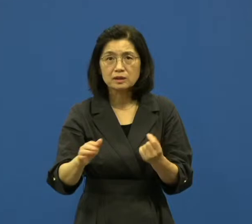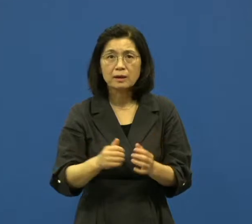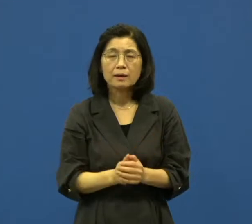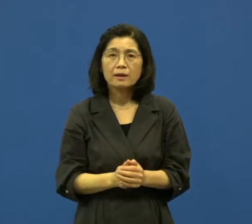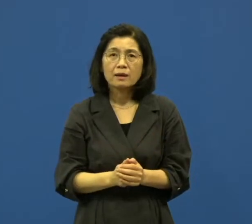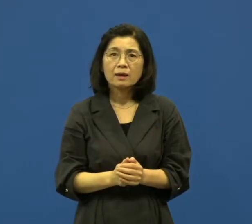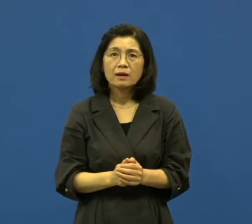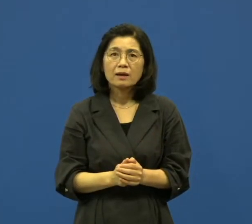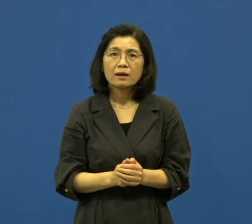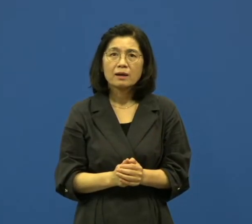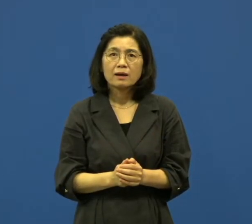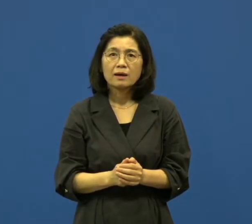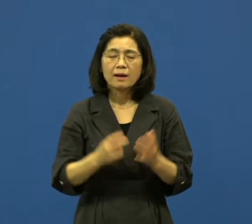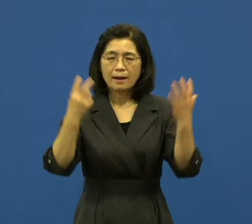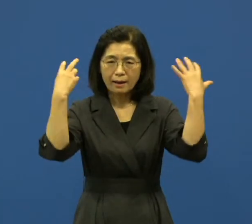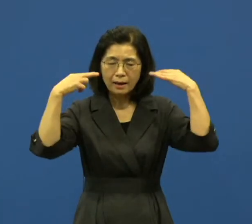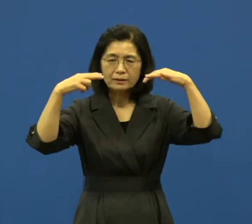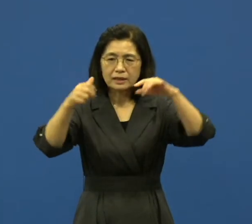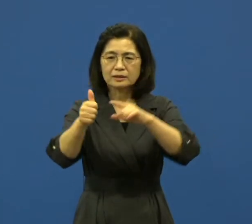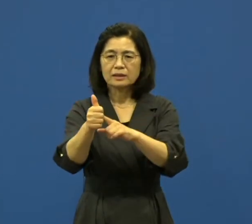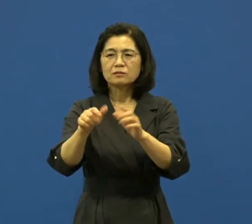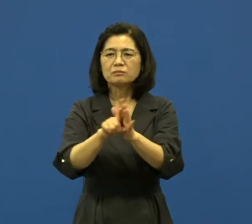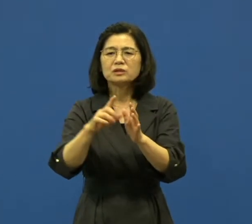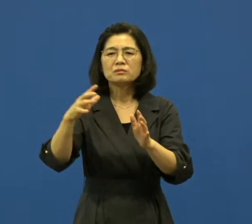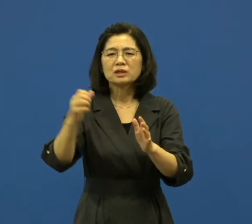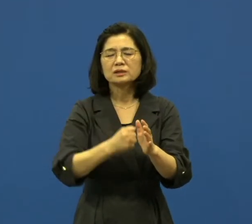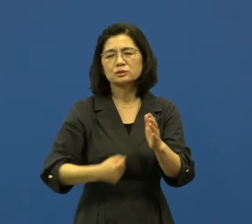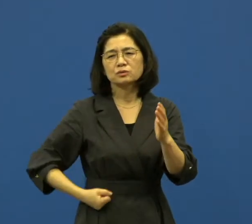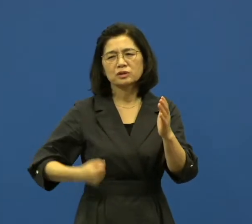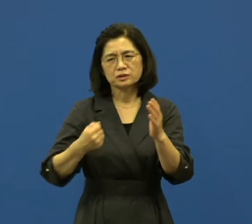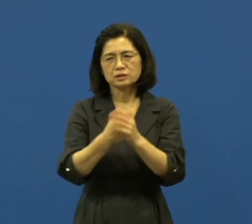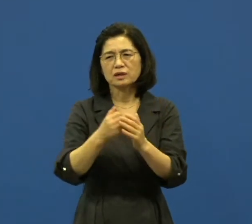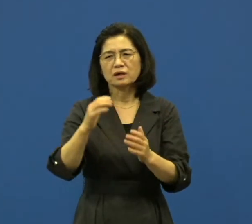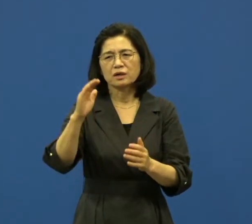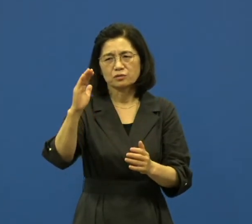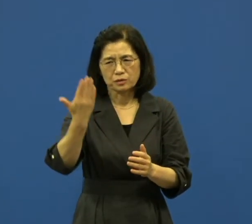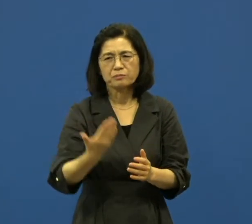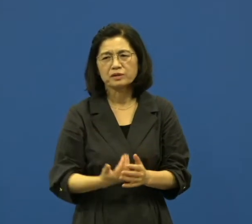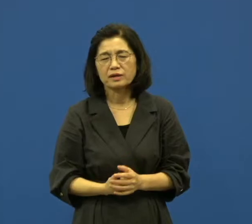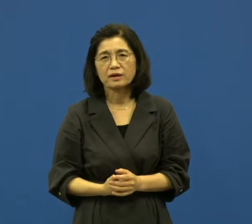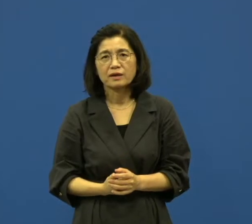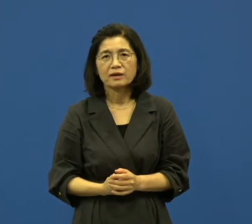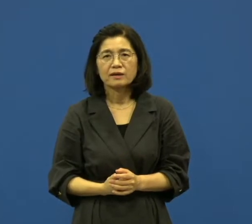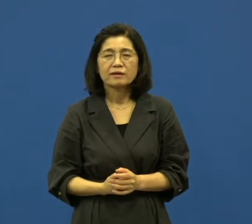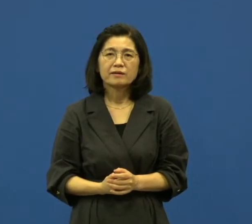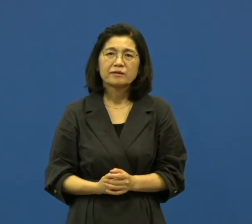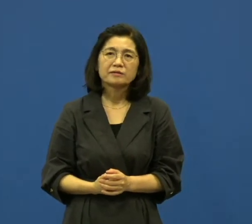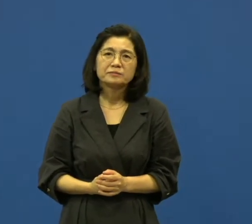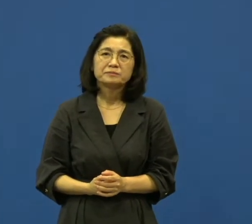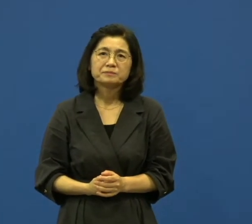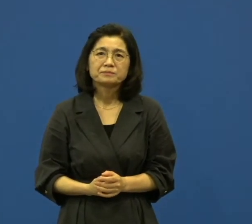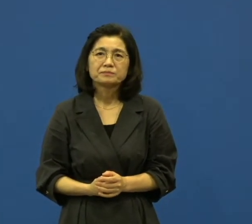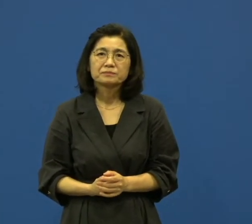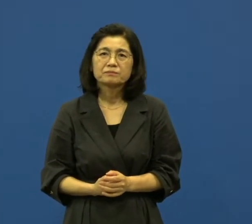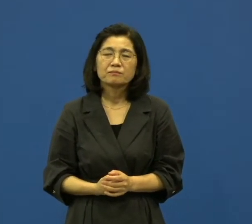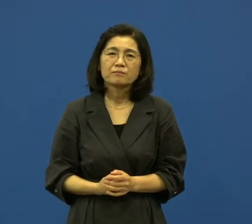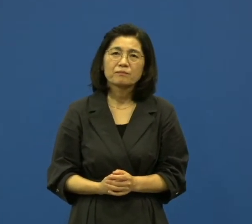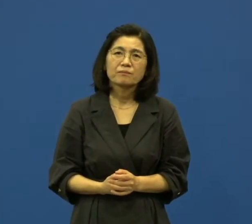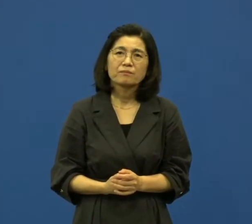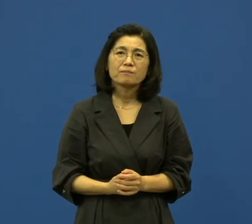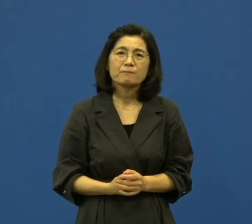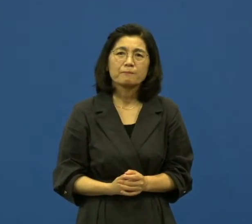수 없어. 너 처자식이 있잖아. 사람이 어떻게 그렇게 꽉 막혔어. 현실을 보라고 윽박지르는